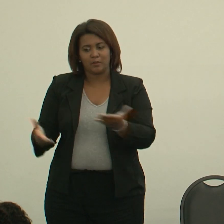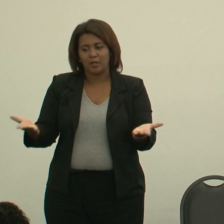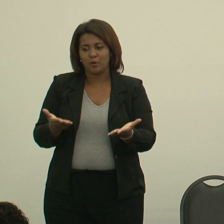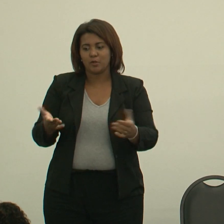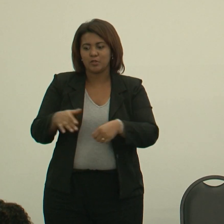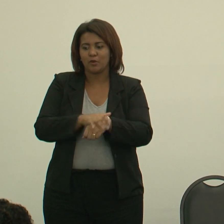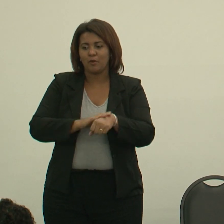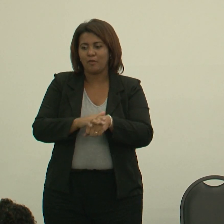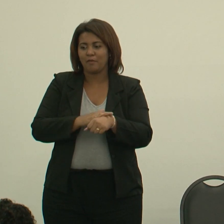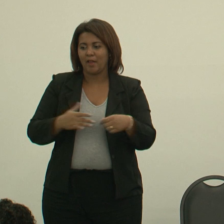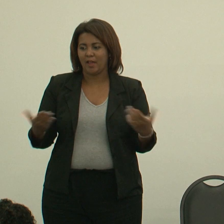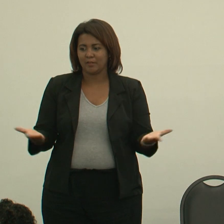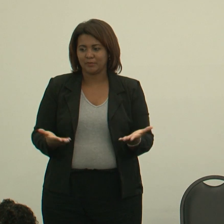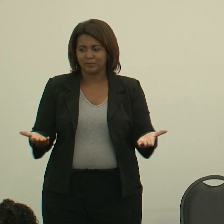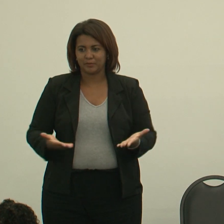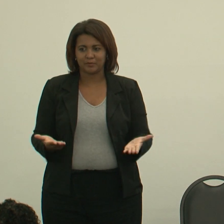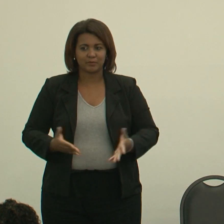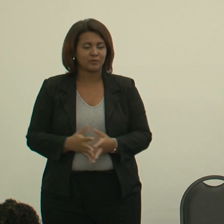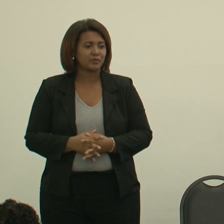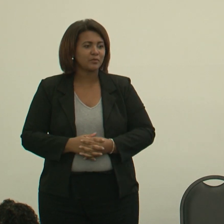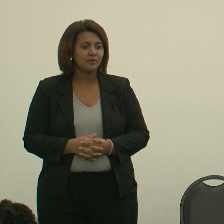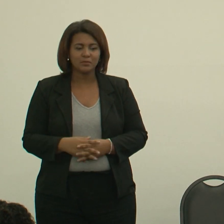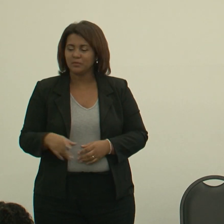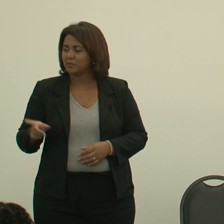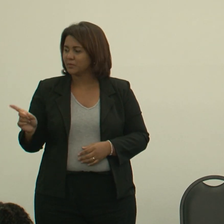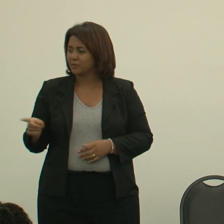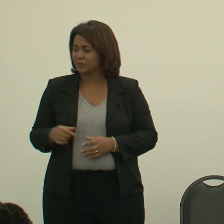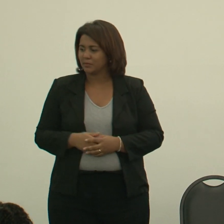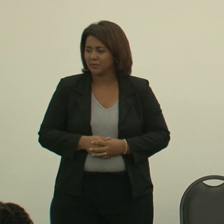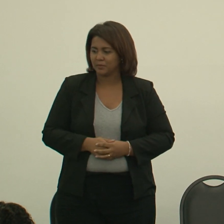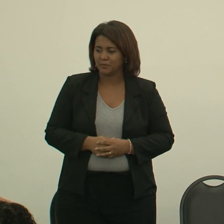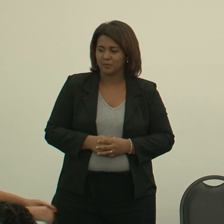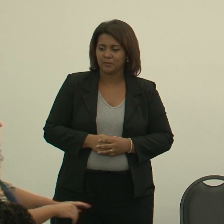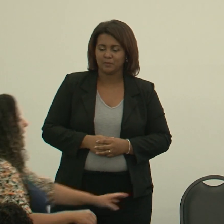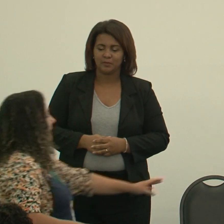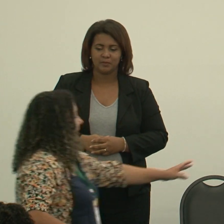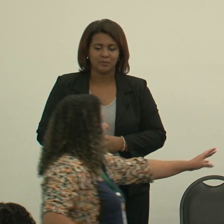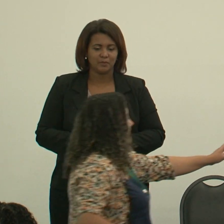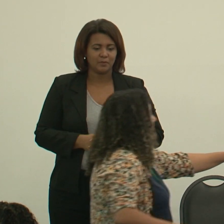aqui hoje. Tá bom? E a Alessandra.